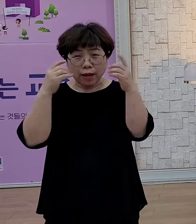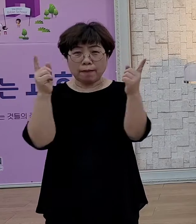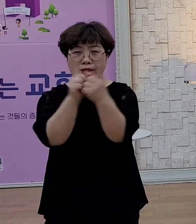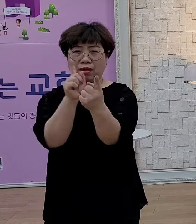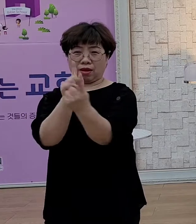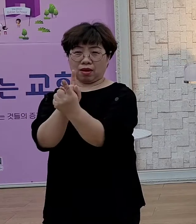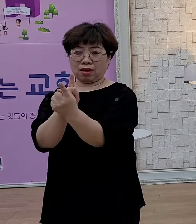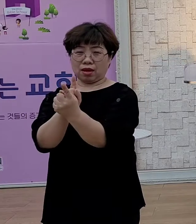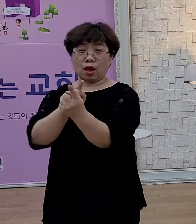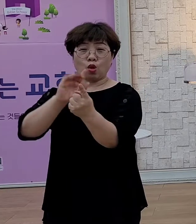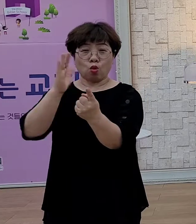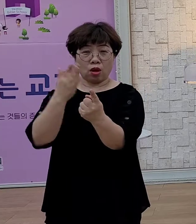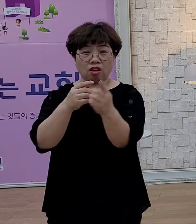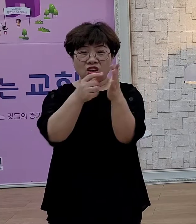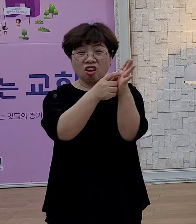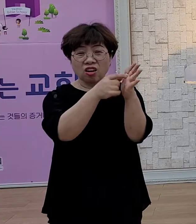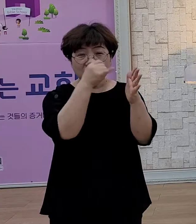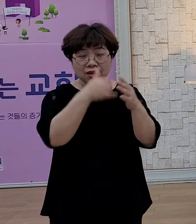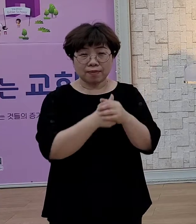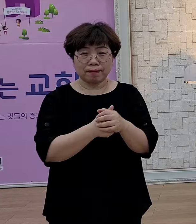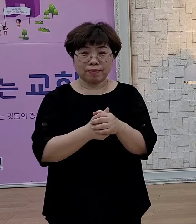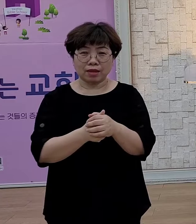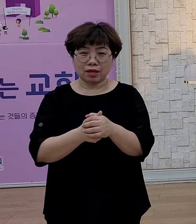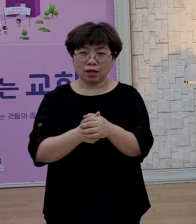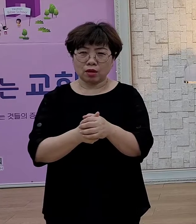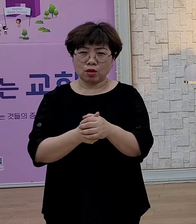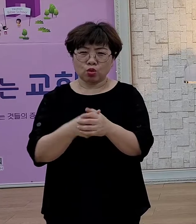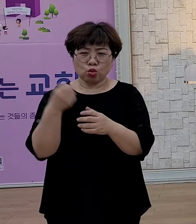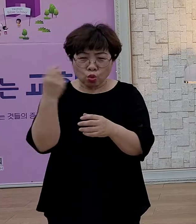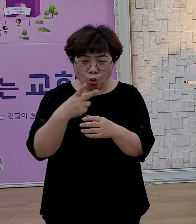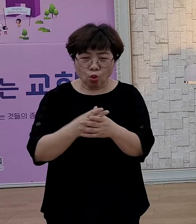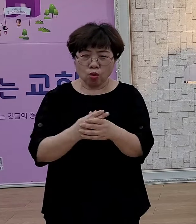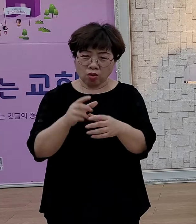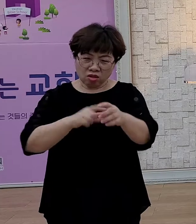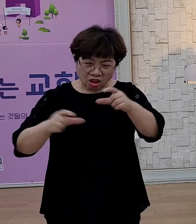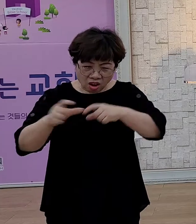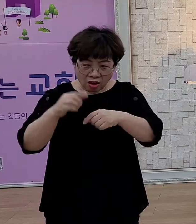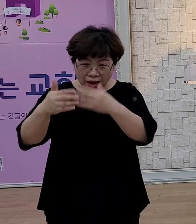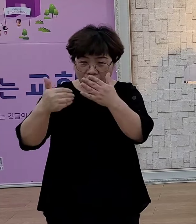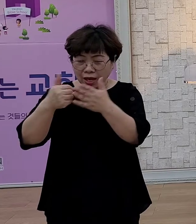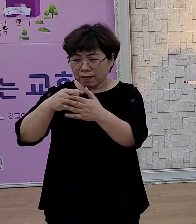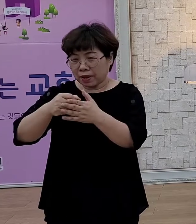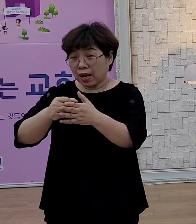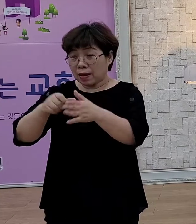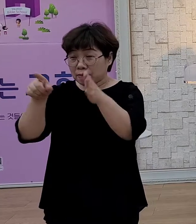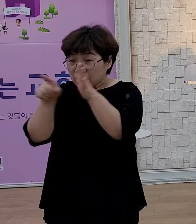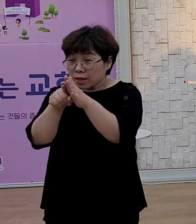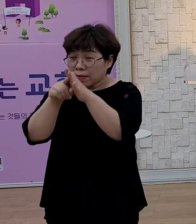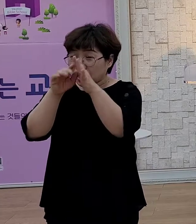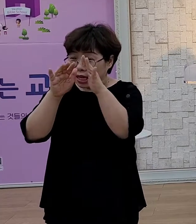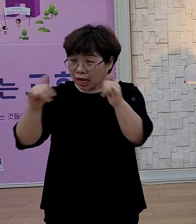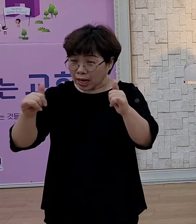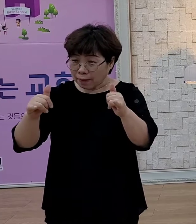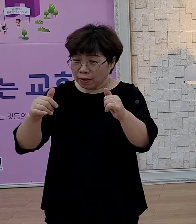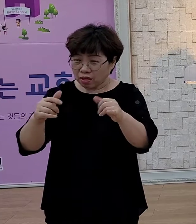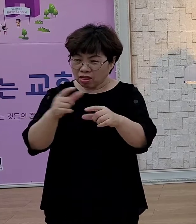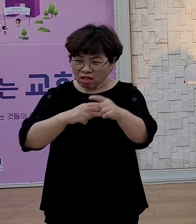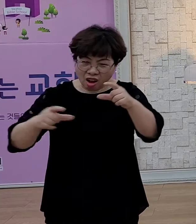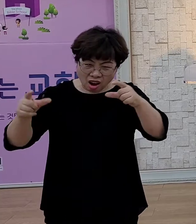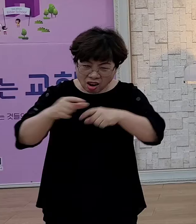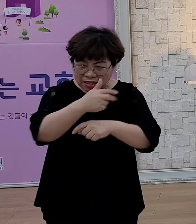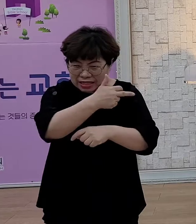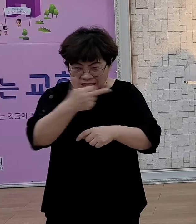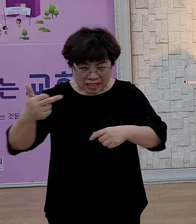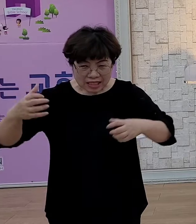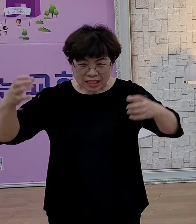오더라라는 것입니다. 오히려 하나님의 사람, 믿음이 더 좋을수록 믿음의 사람일수록 오히려 더